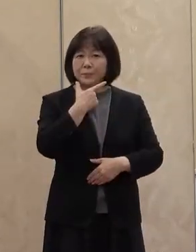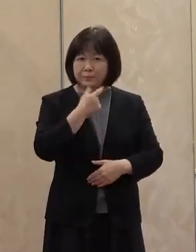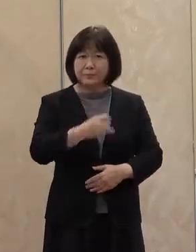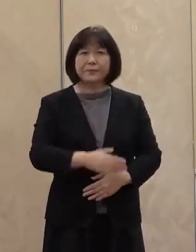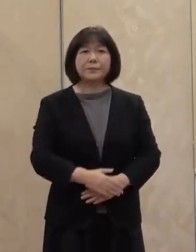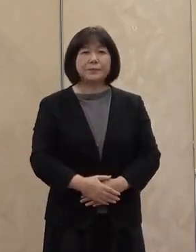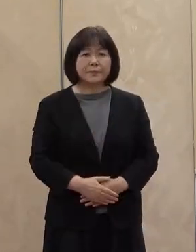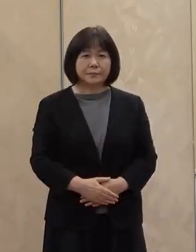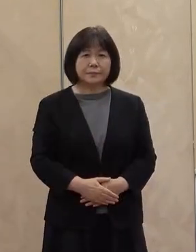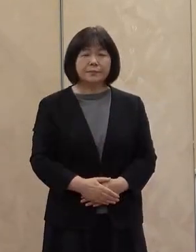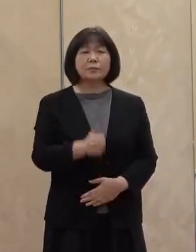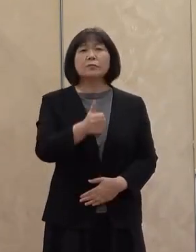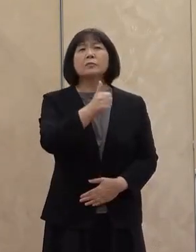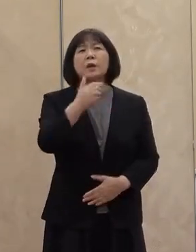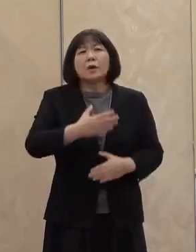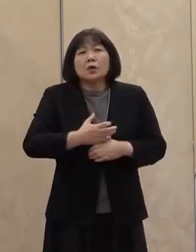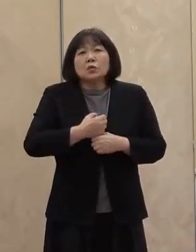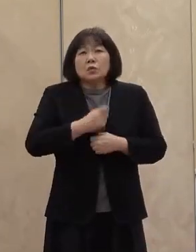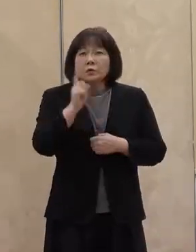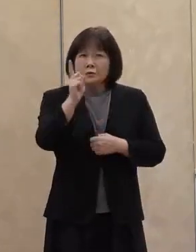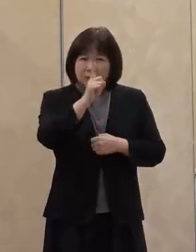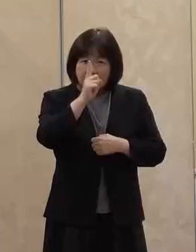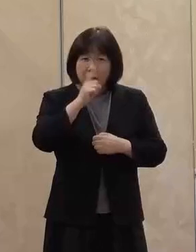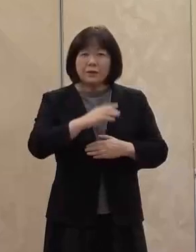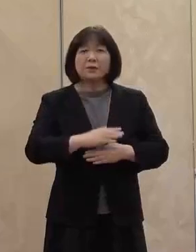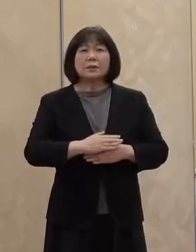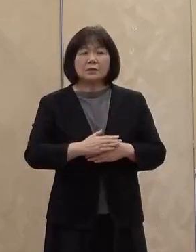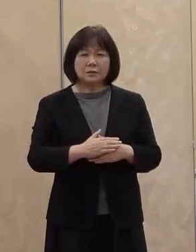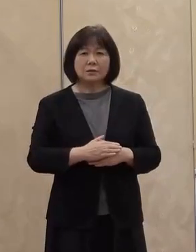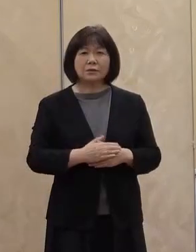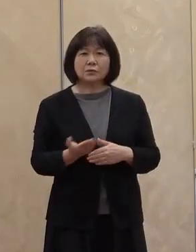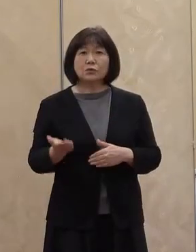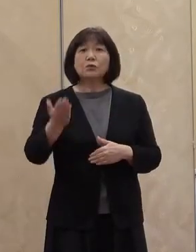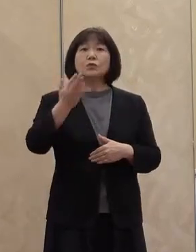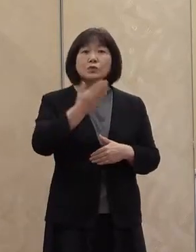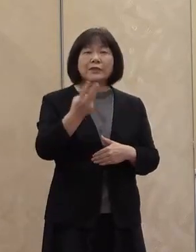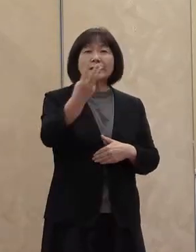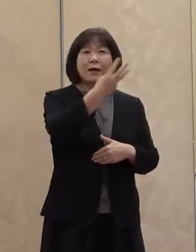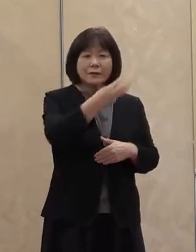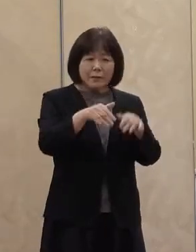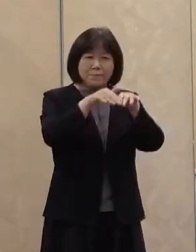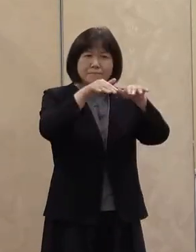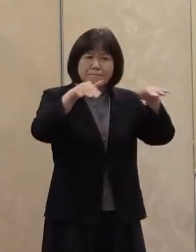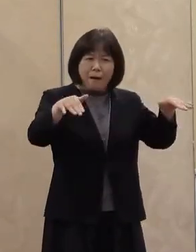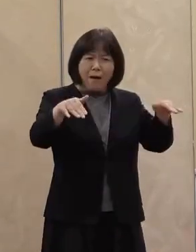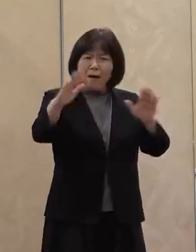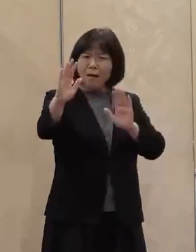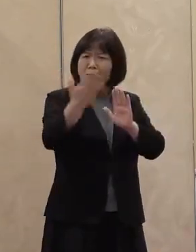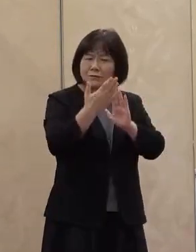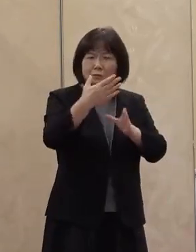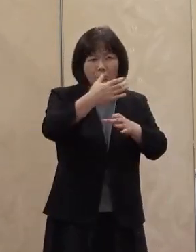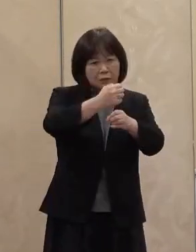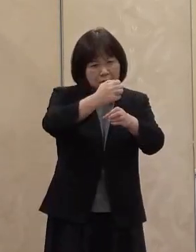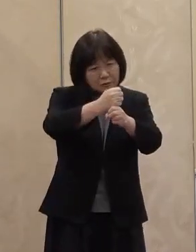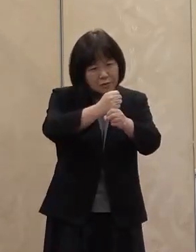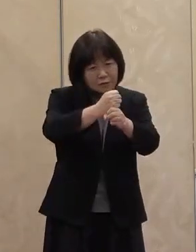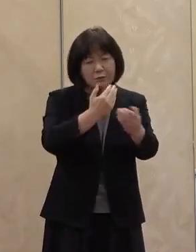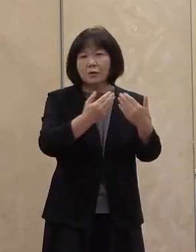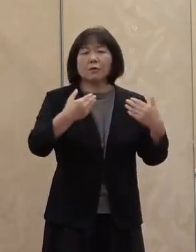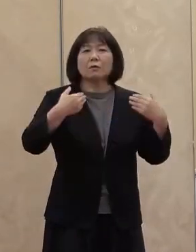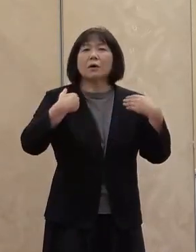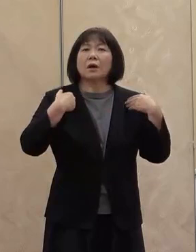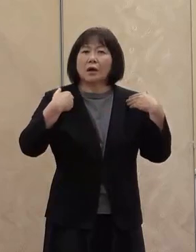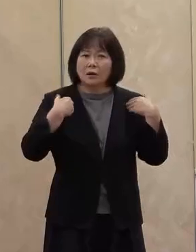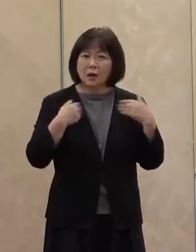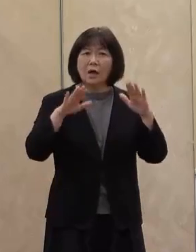でただやはりこれ注意しなきゃいけないのが、次の第3波がいつ来るかというのはこれはまだ分かりませんし、今